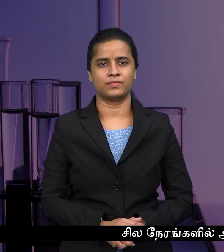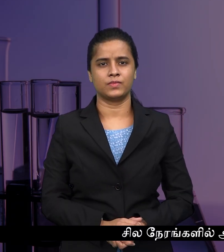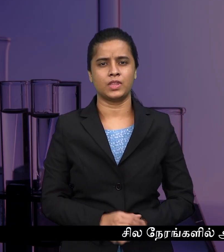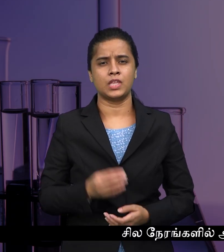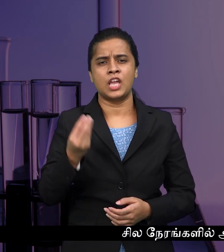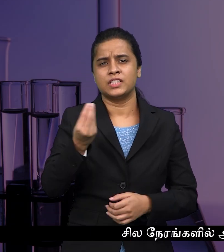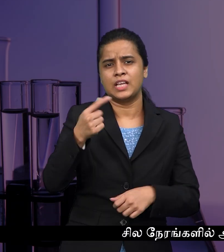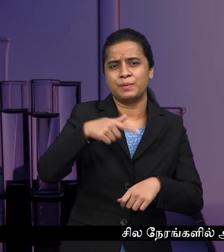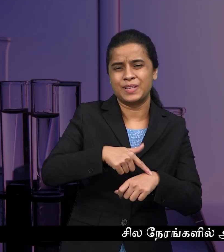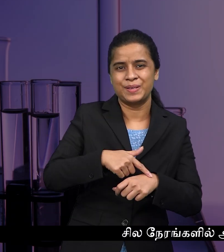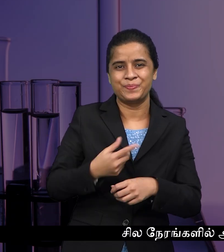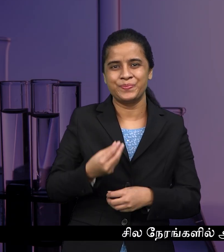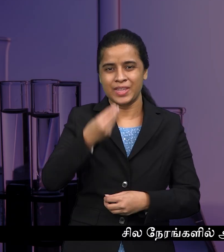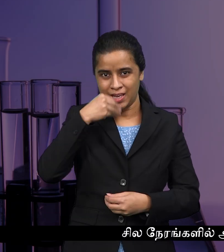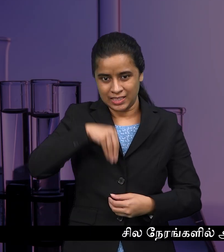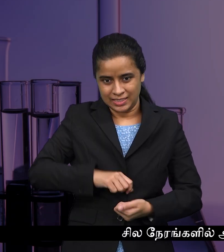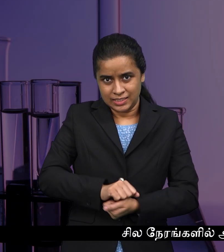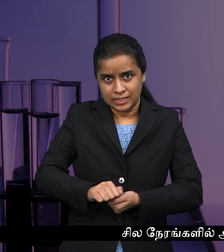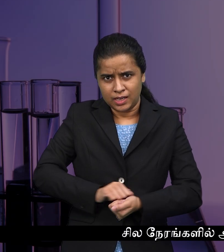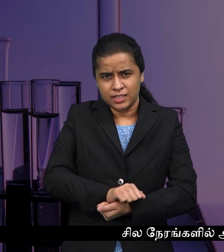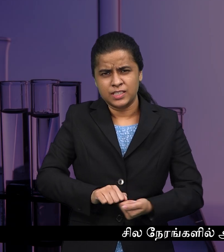சில நேரங்களில் அஜீரணம் வலியாக இருக்கும்.